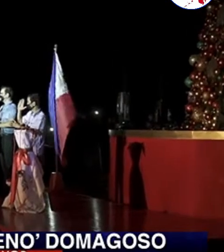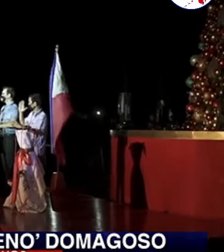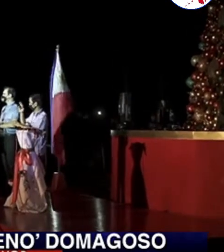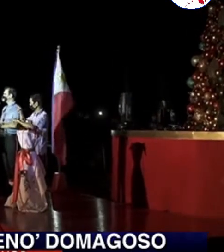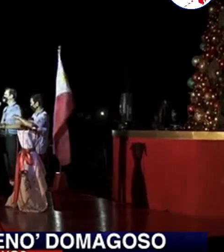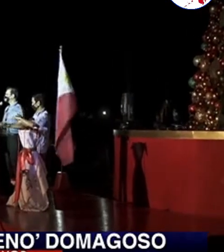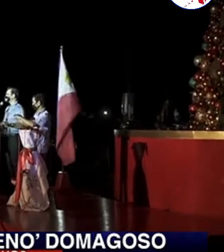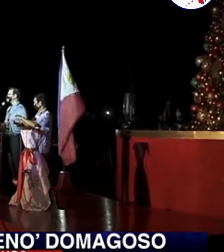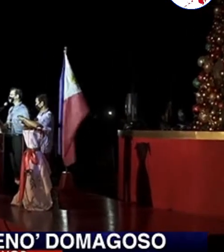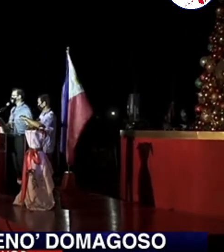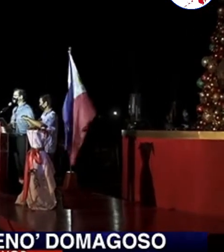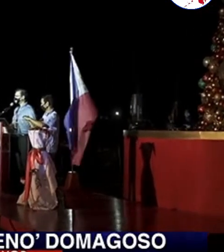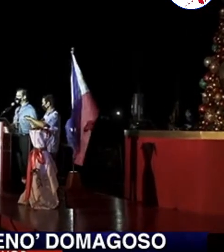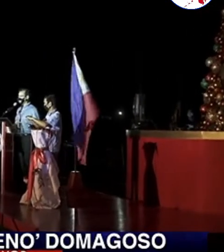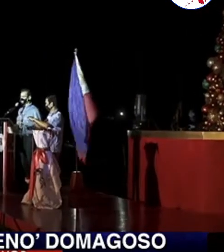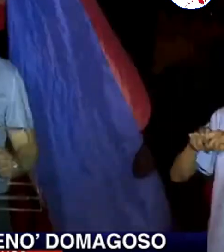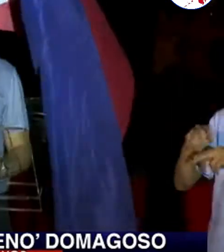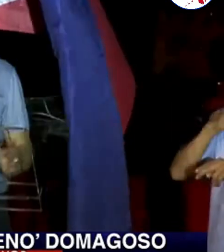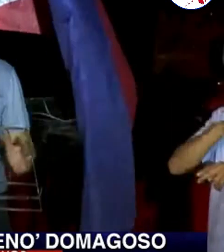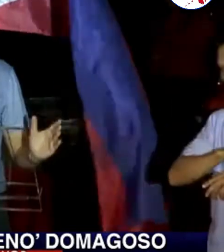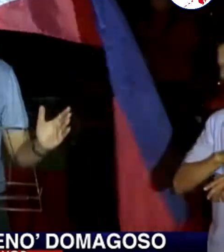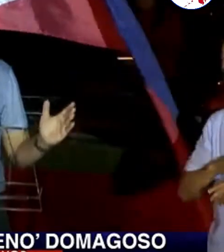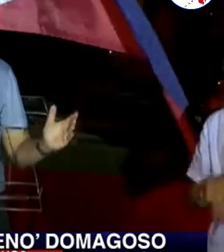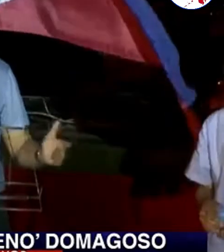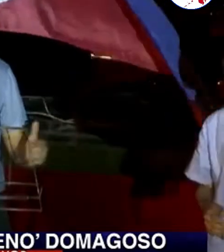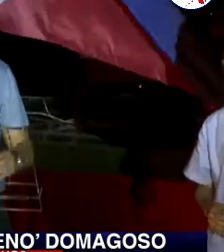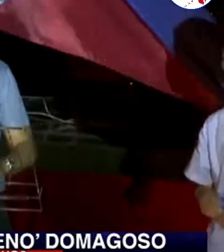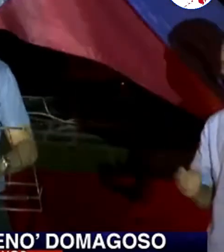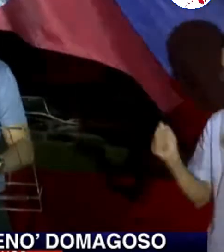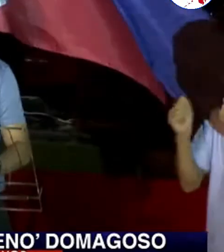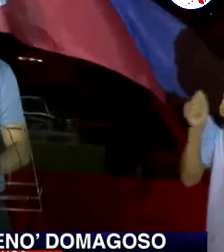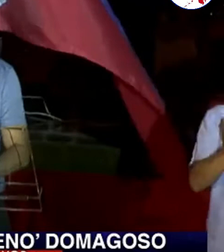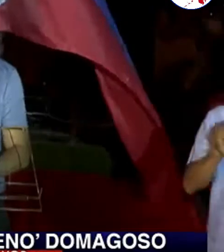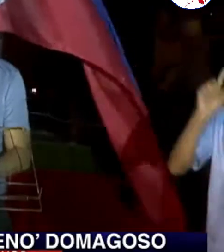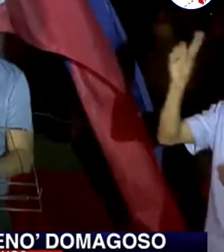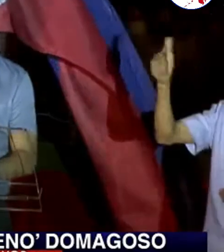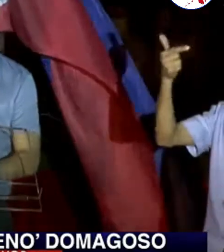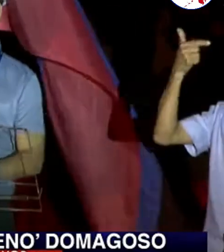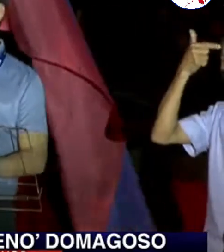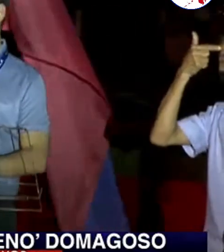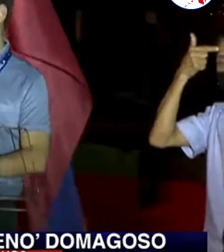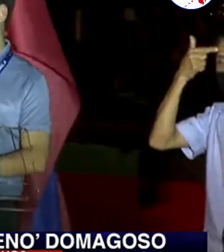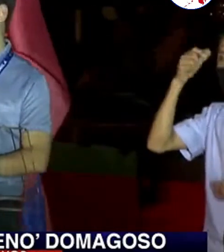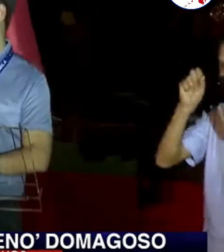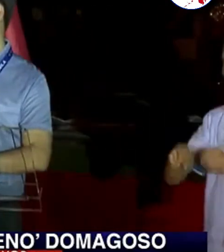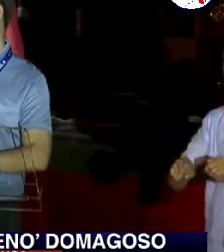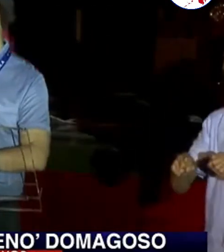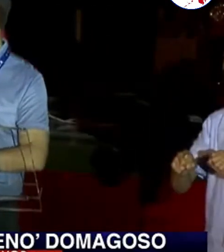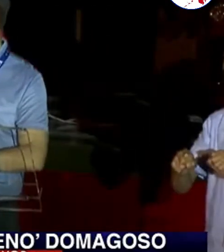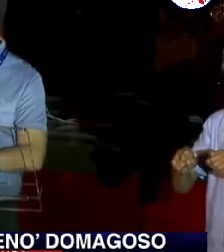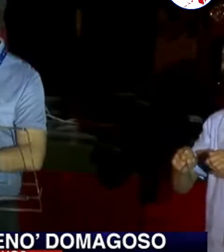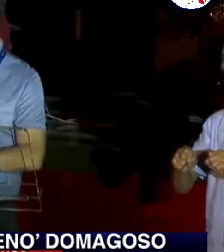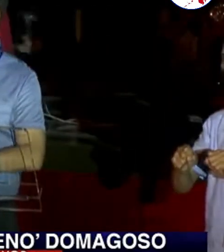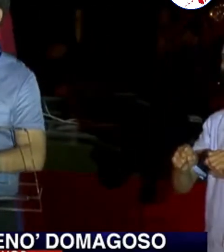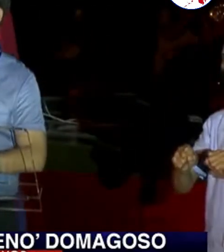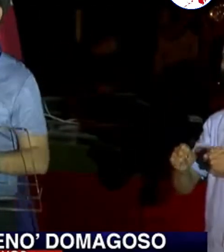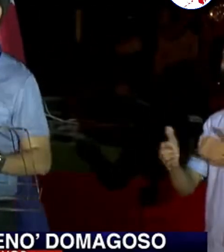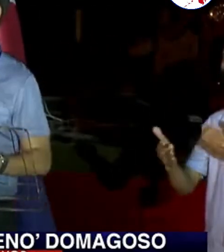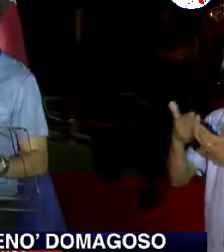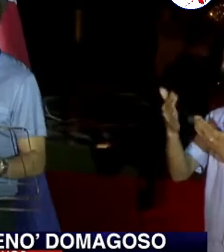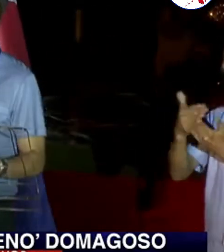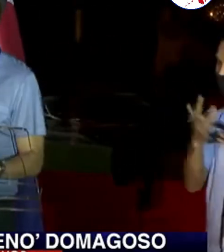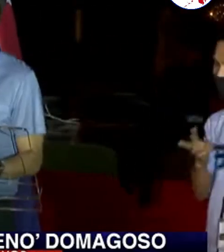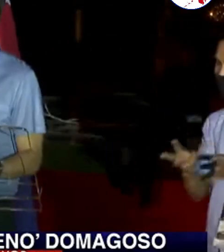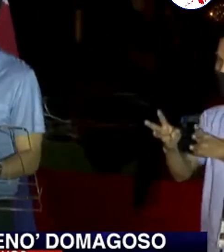maupo, pinikiusapan natin siya na sumama sa pamahalaan upang sa maliit